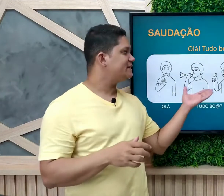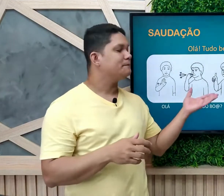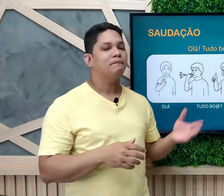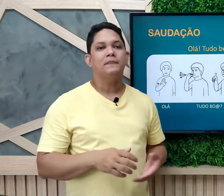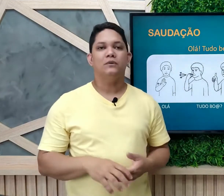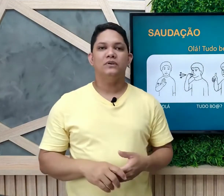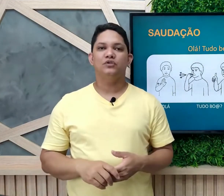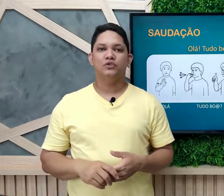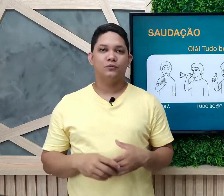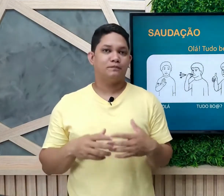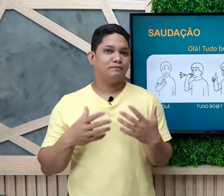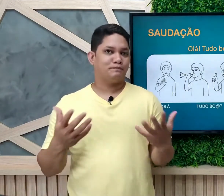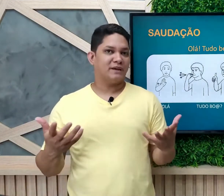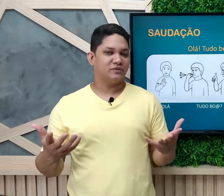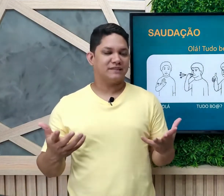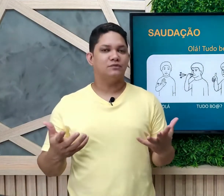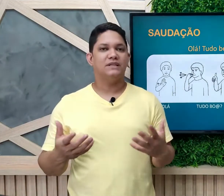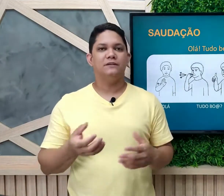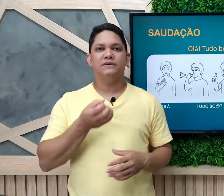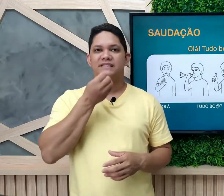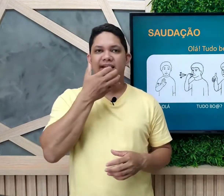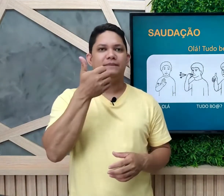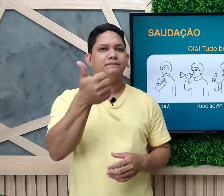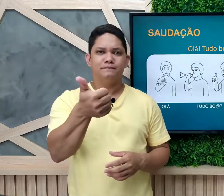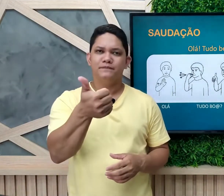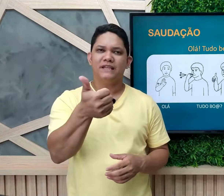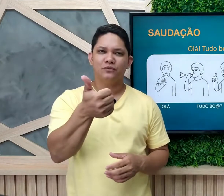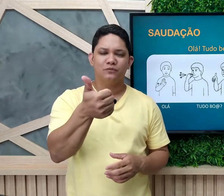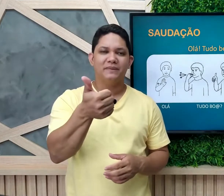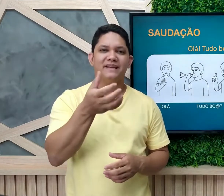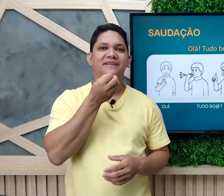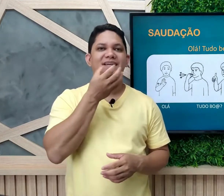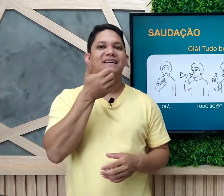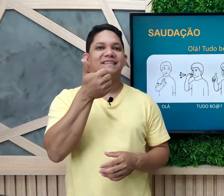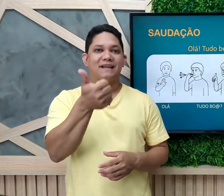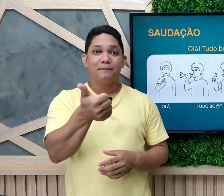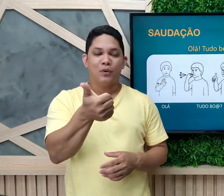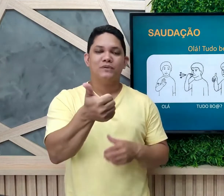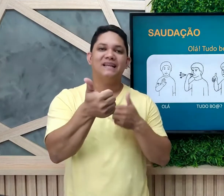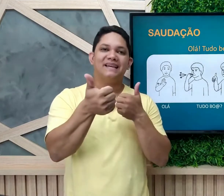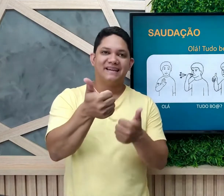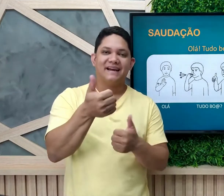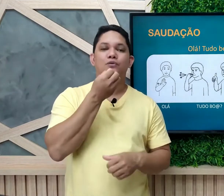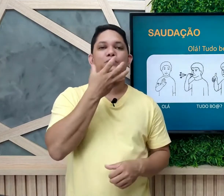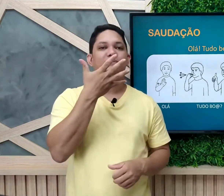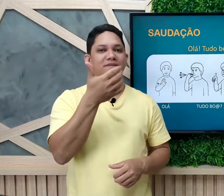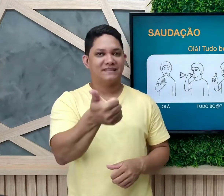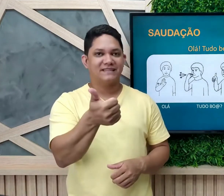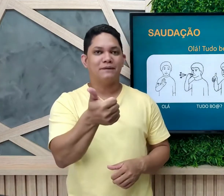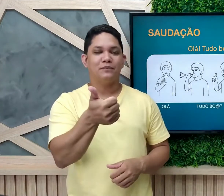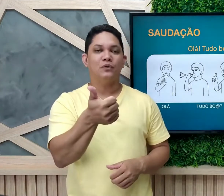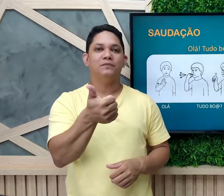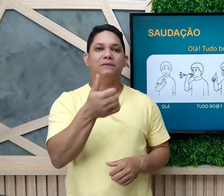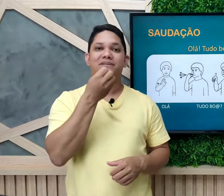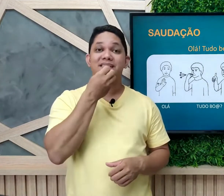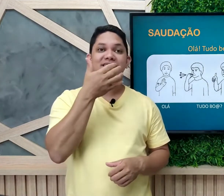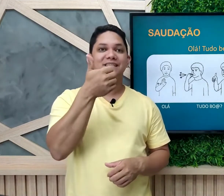aqui, o que eu estou perguntando em Libras é, tá tudo bem? Tá bom? Tá legal? Tá bom? Tá para cima?